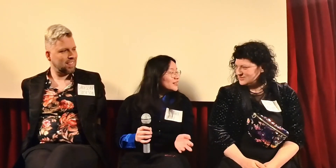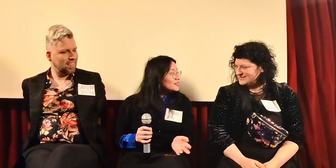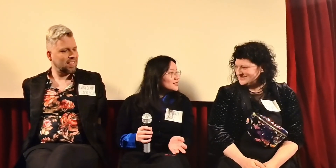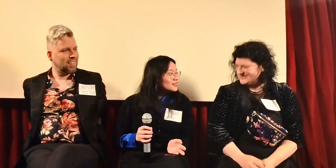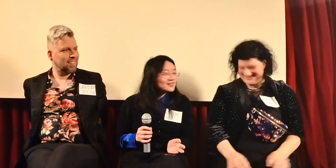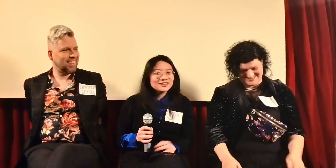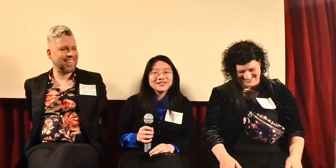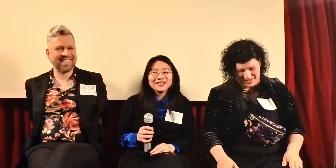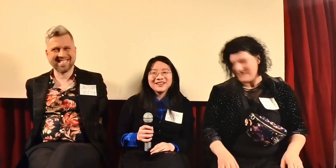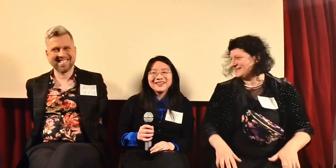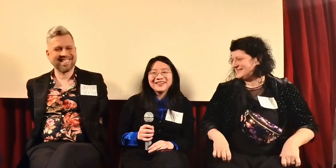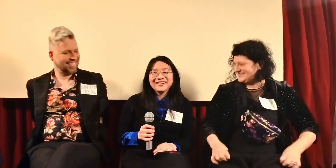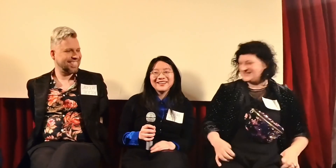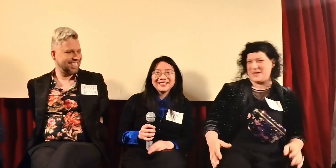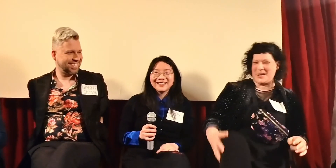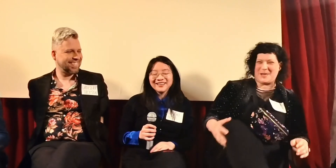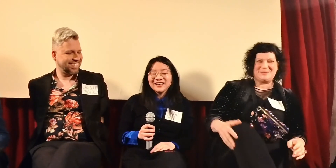Jo, bylo fajn.